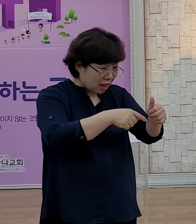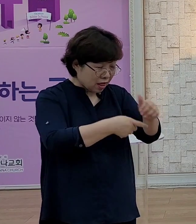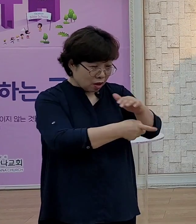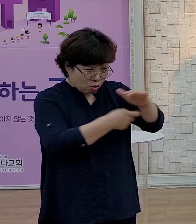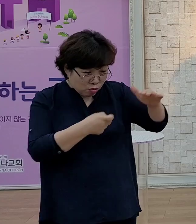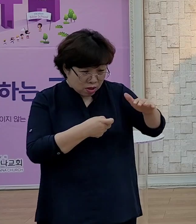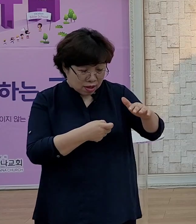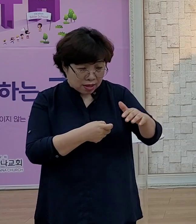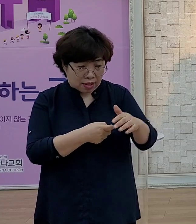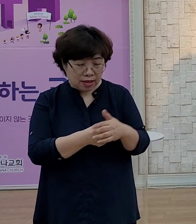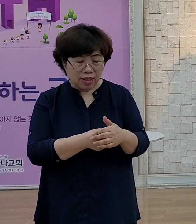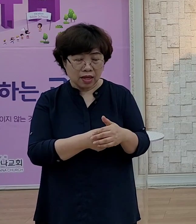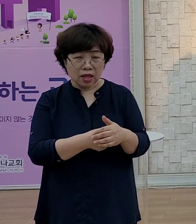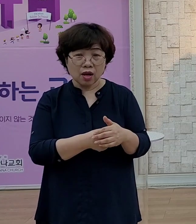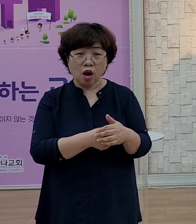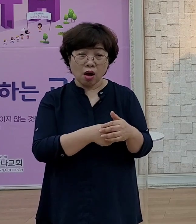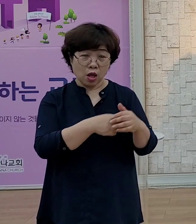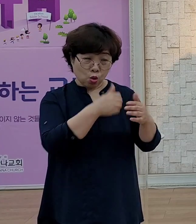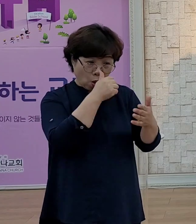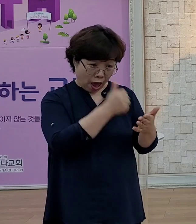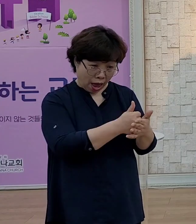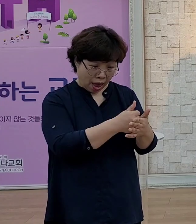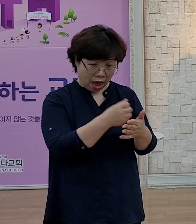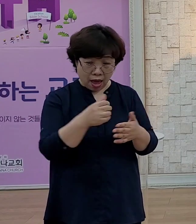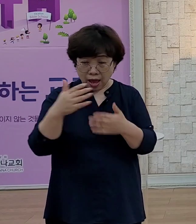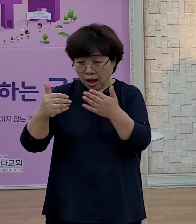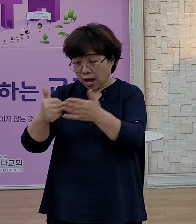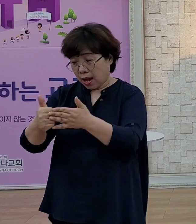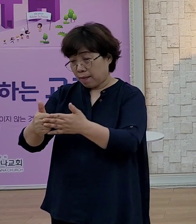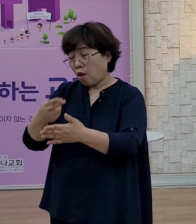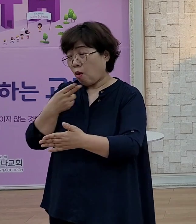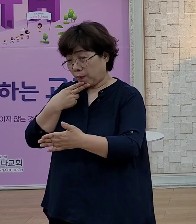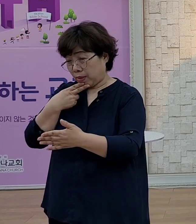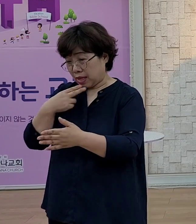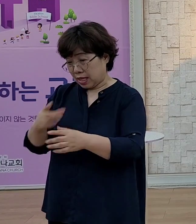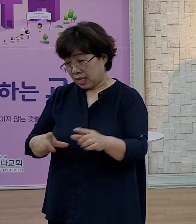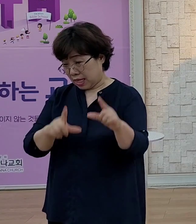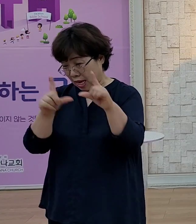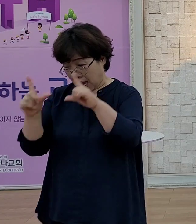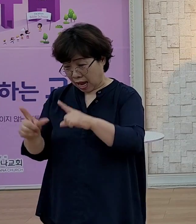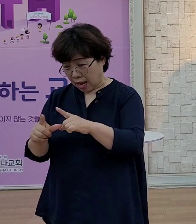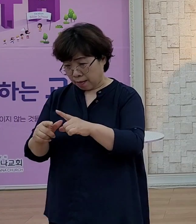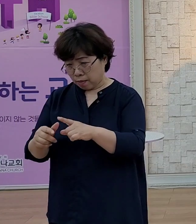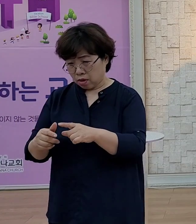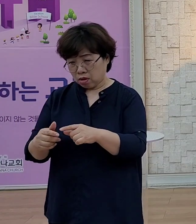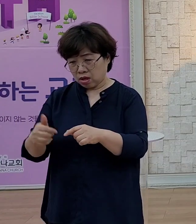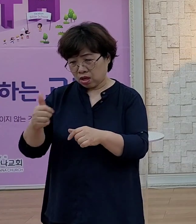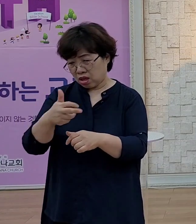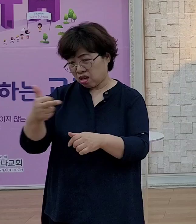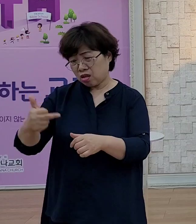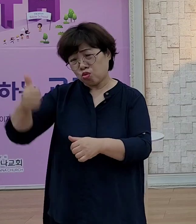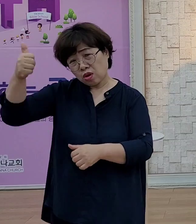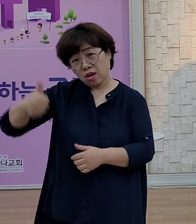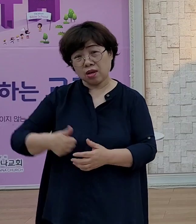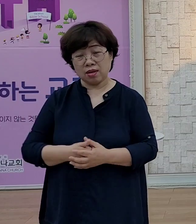아니면 하나님이 주인 되지 않는, 하나님 없는 삶이 더 큰 죄일까요?